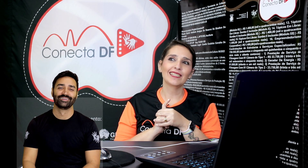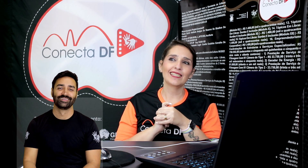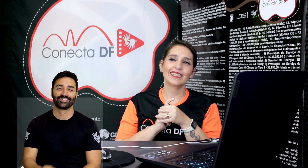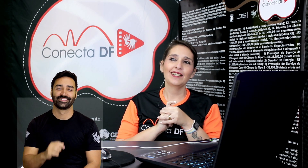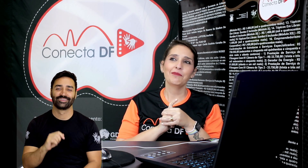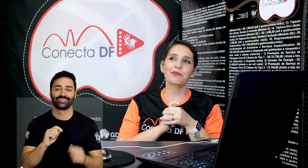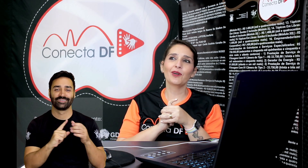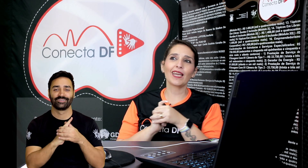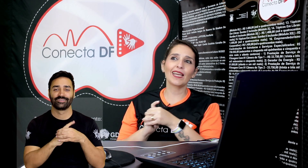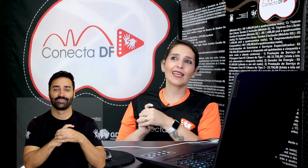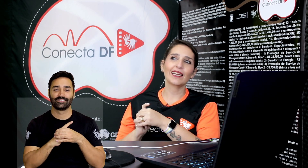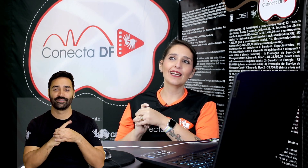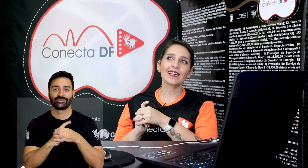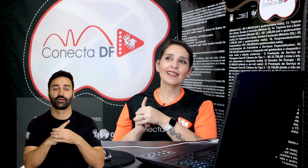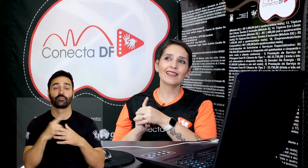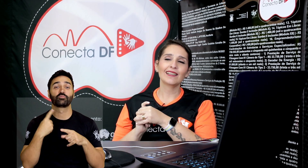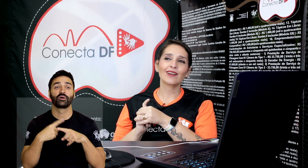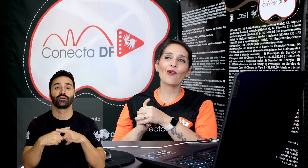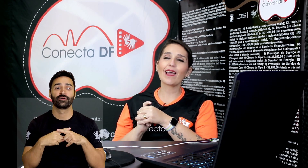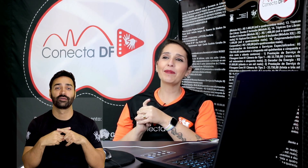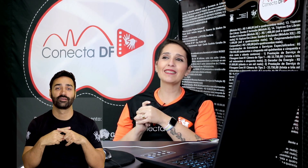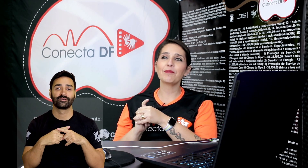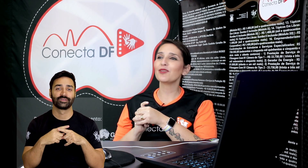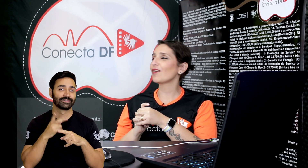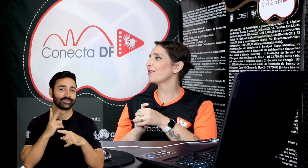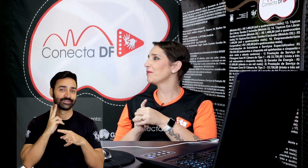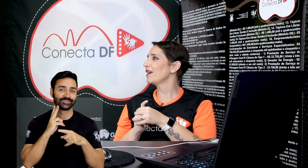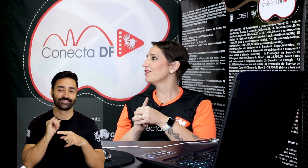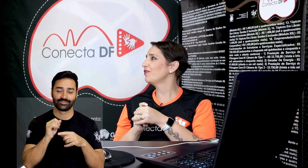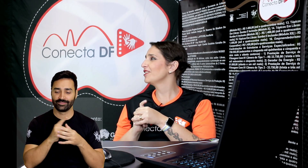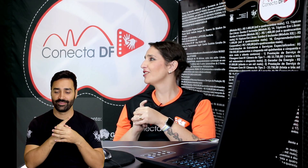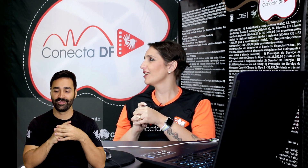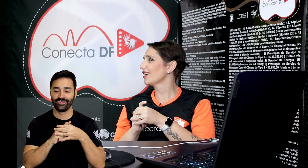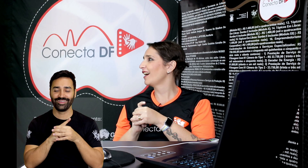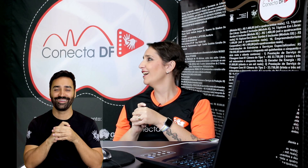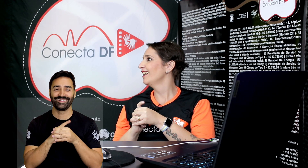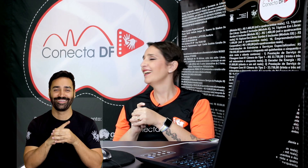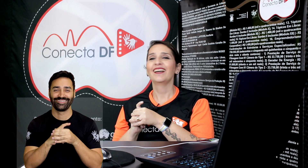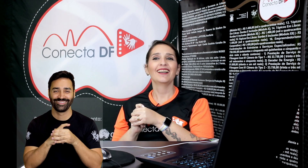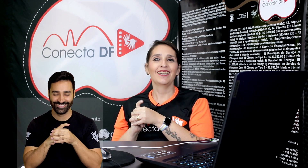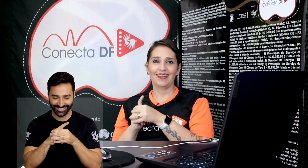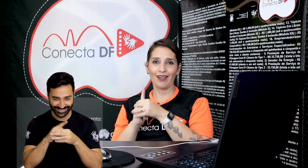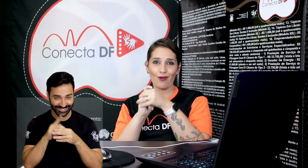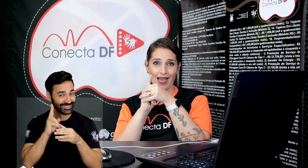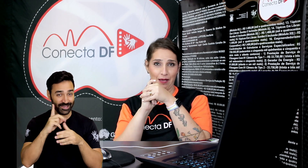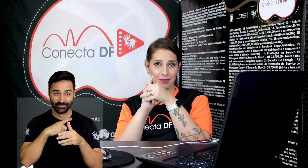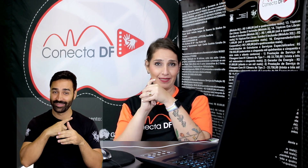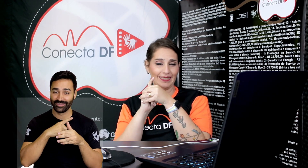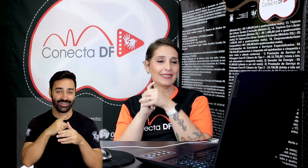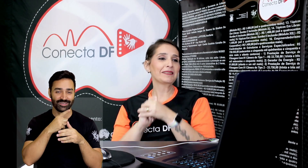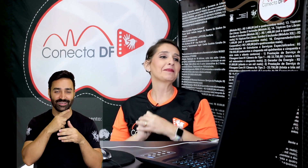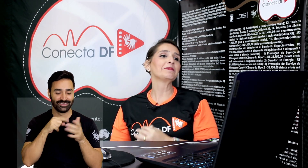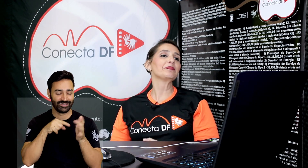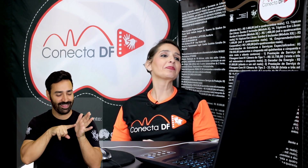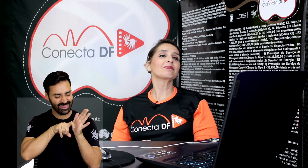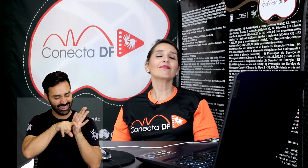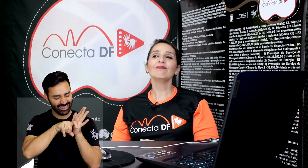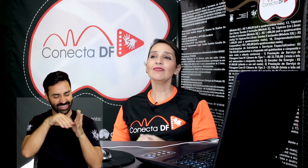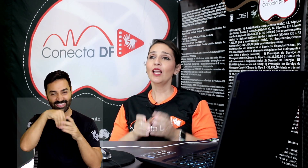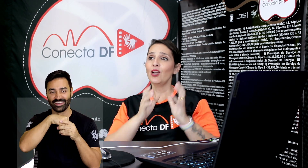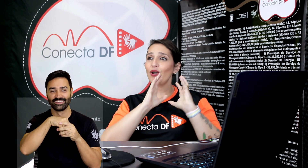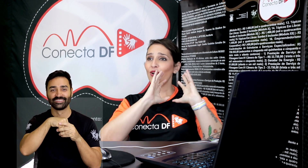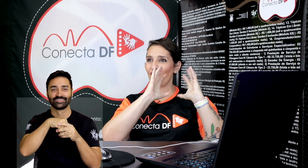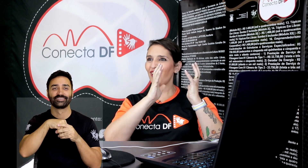Goiaba. Por quê? Goiaba sem bicho é a coisa mais difícil de achar. Goiaba.